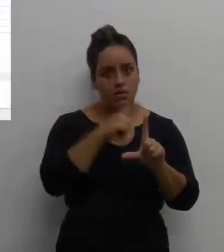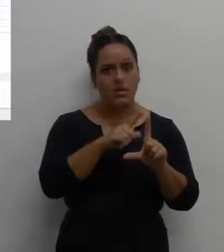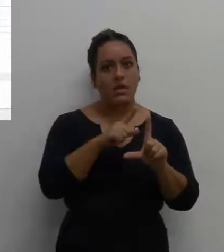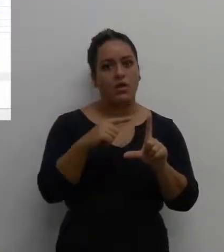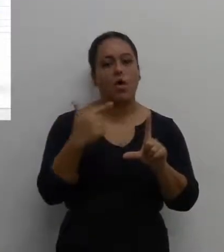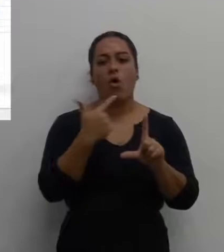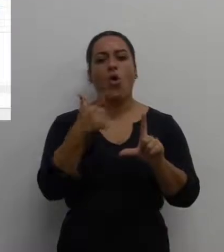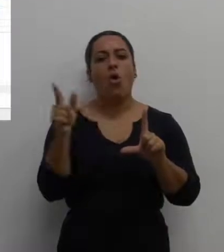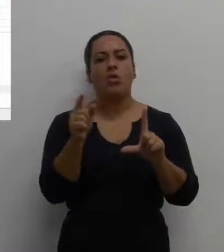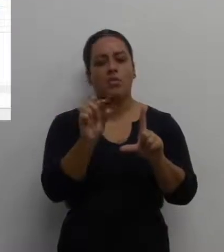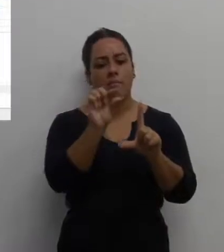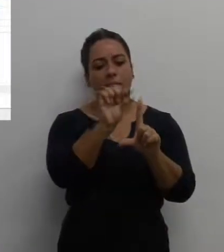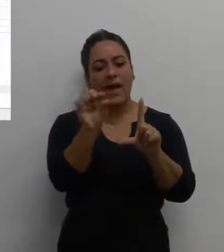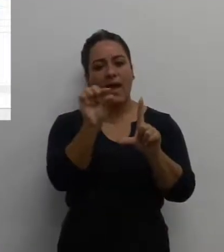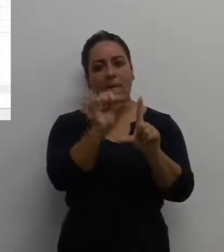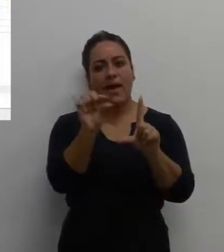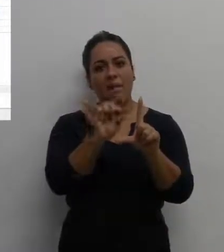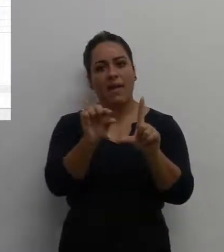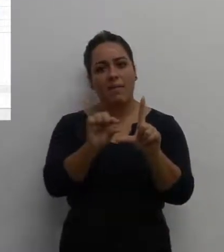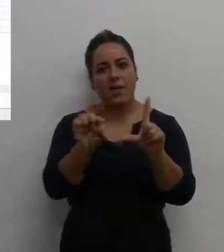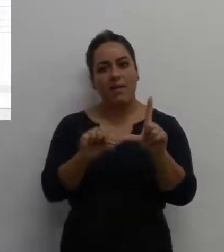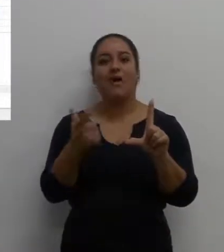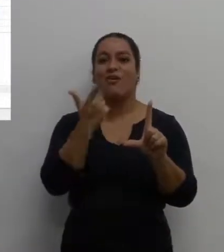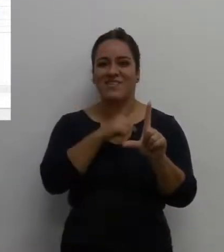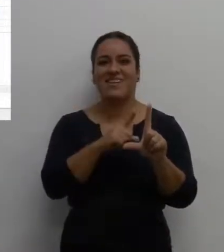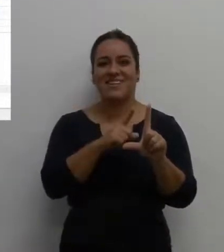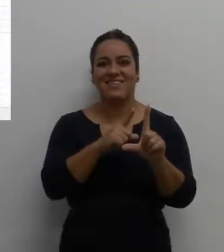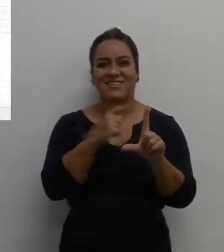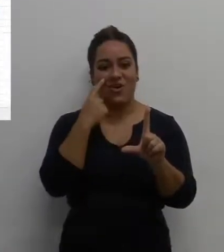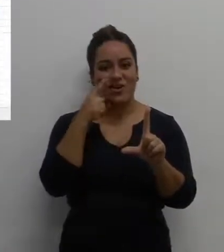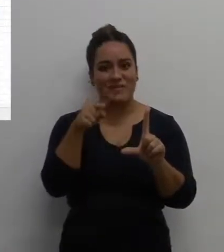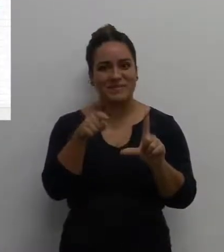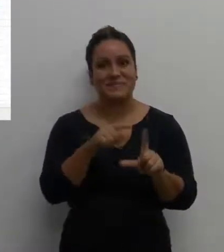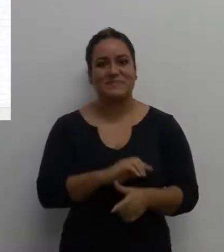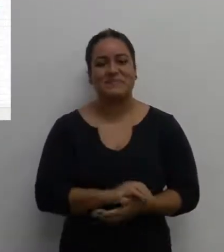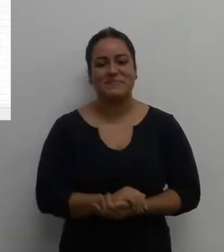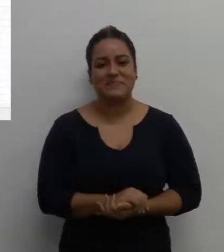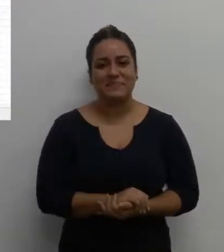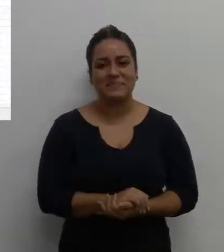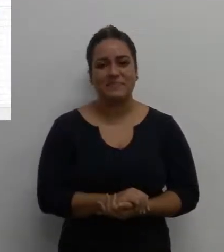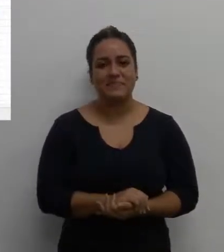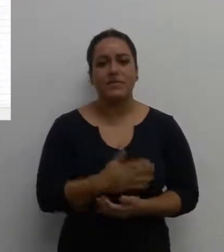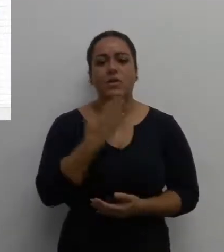gráfico facilmente num gráfico do tipo barra. Olha lá.